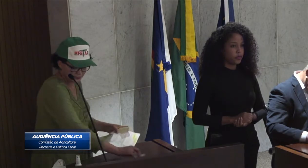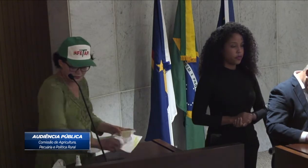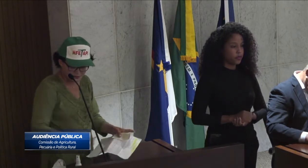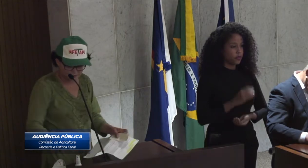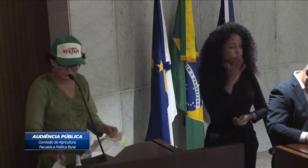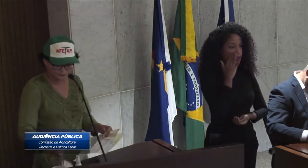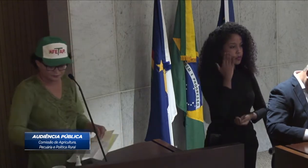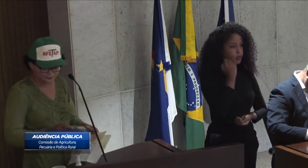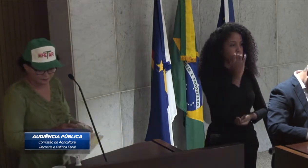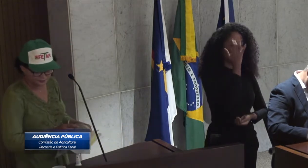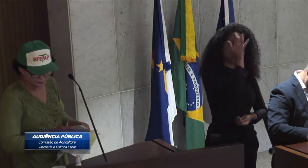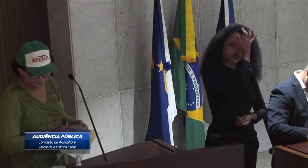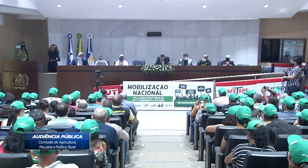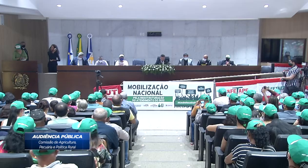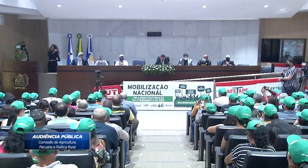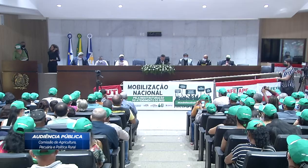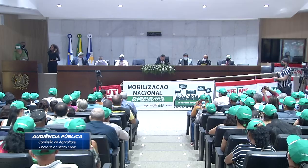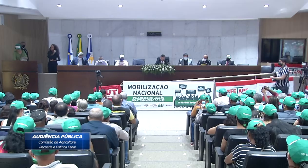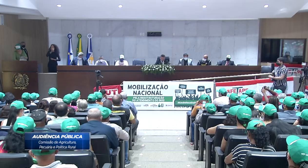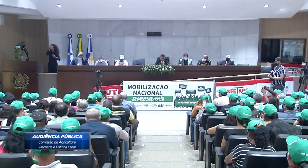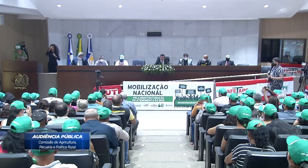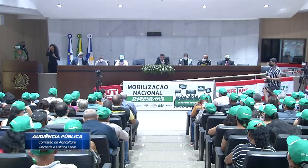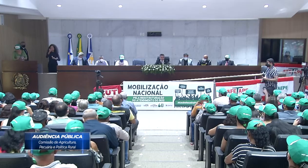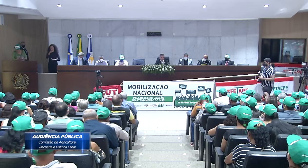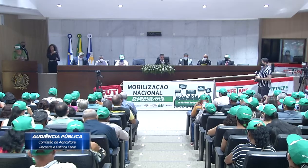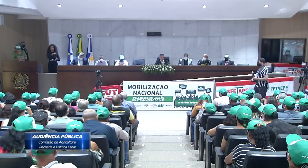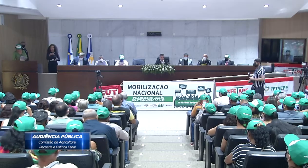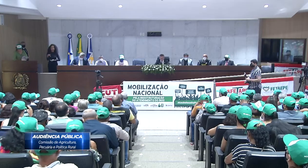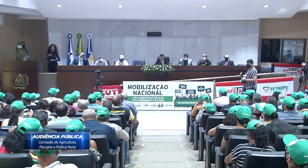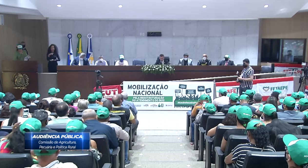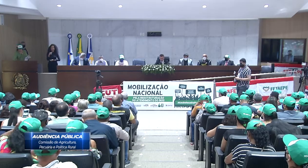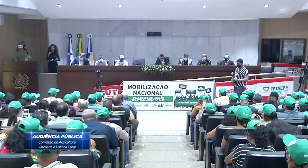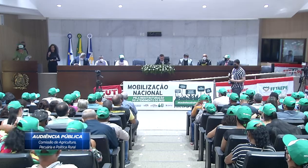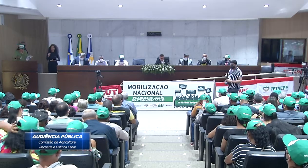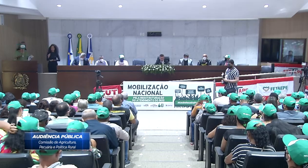Muito obrigado, presidenta Cícera, presidenta da FETAP.